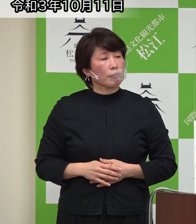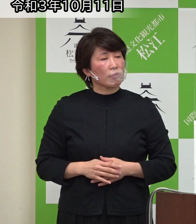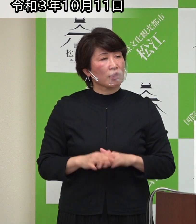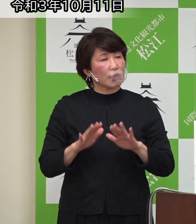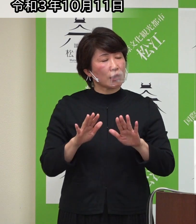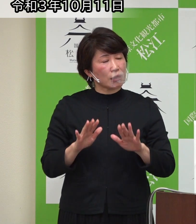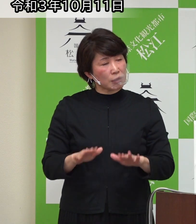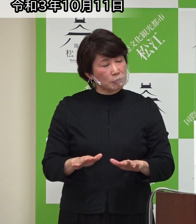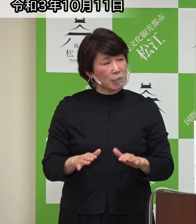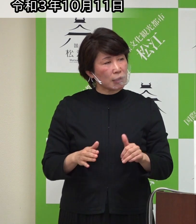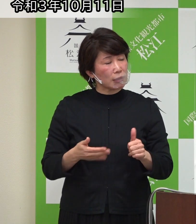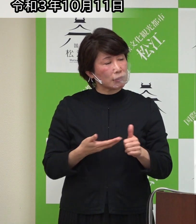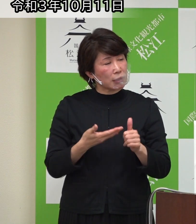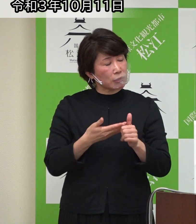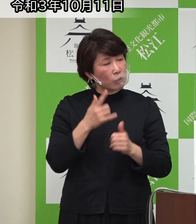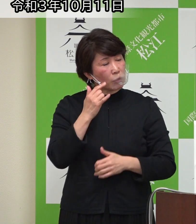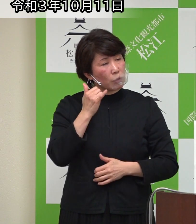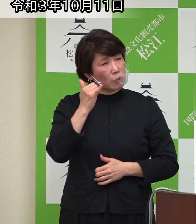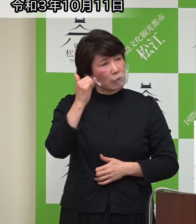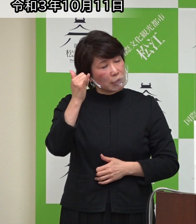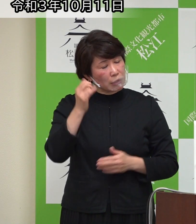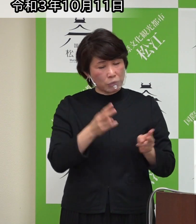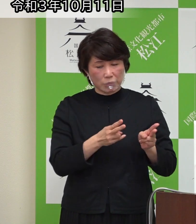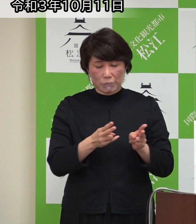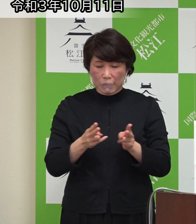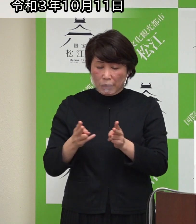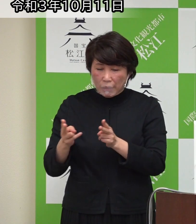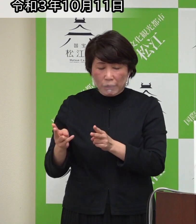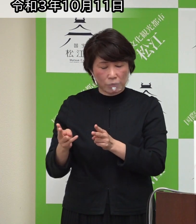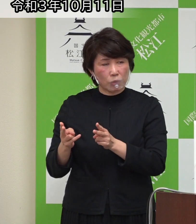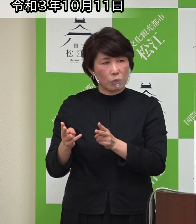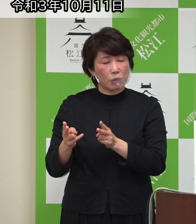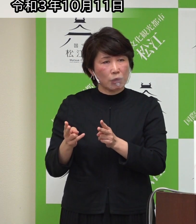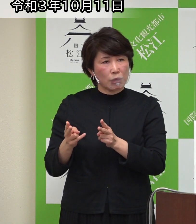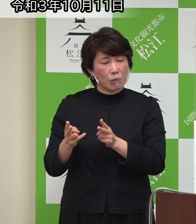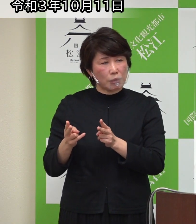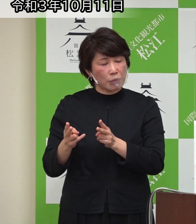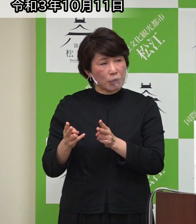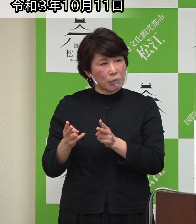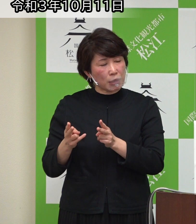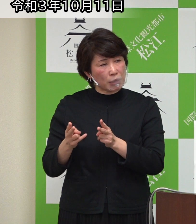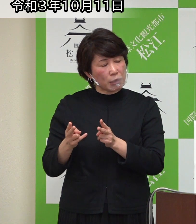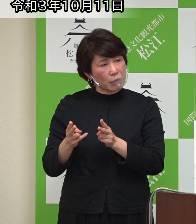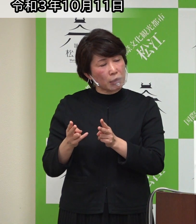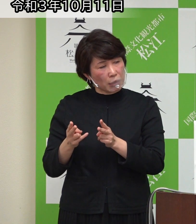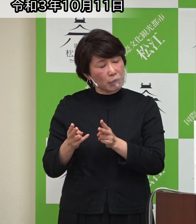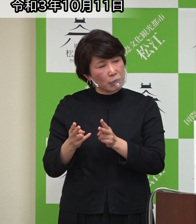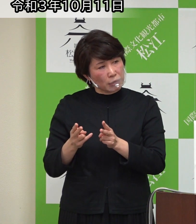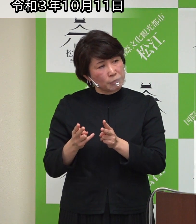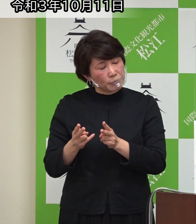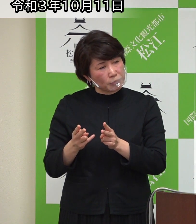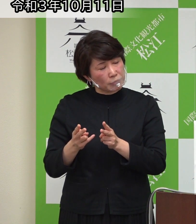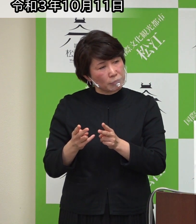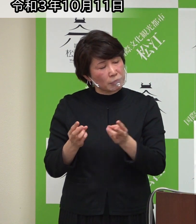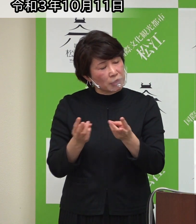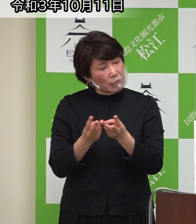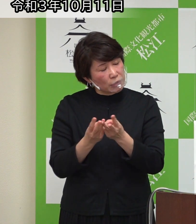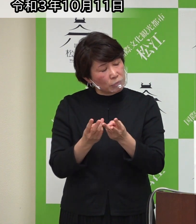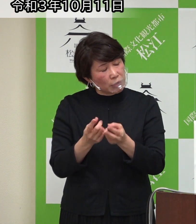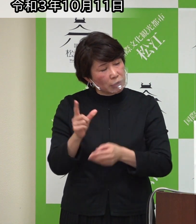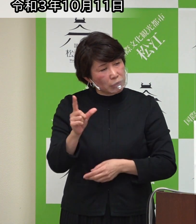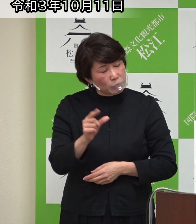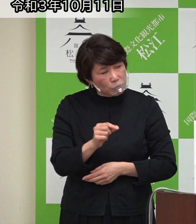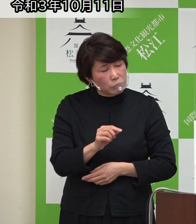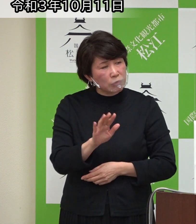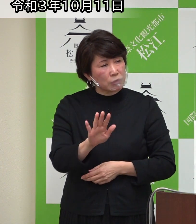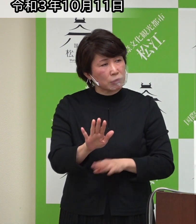里親制度自体が盤石で、まあ、解決策としてですね、あのこれだけで終わるということではないものですから、そこはあのお含みを聞いただければ